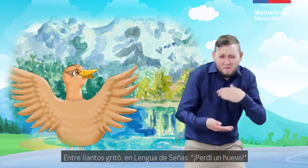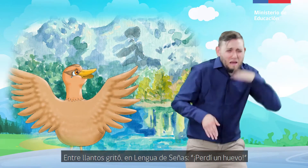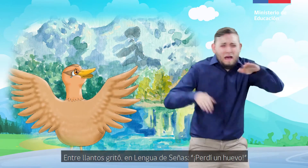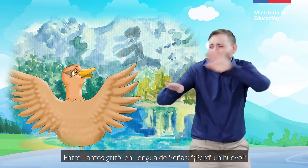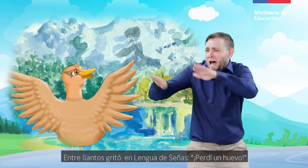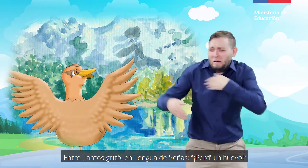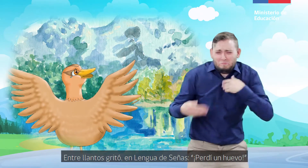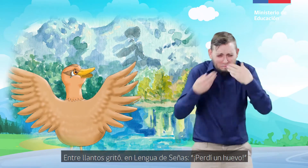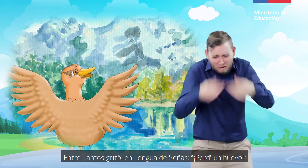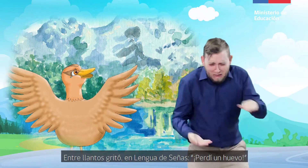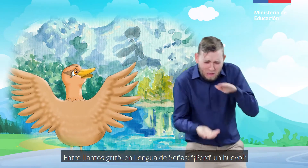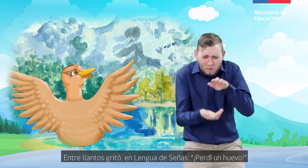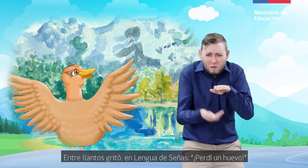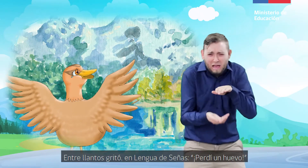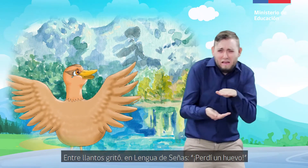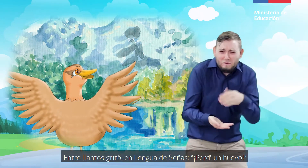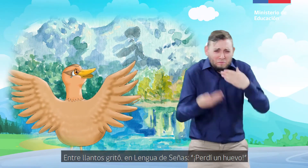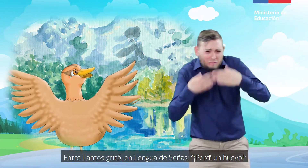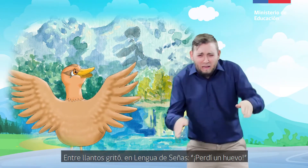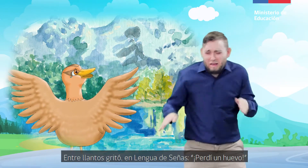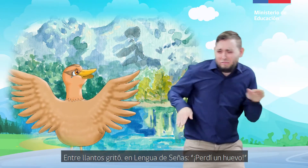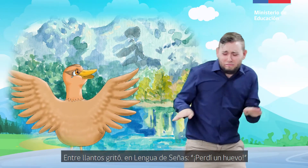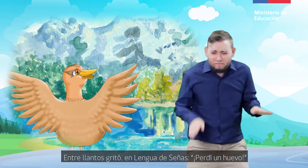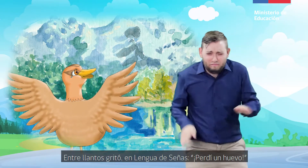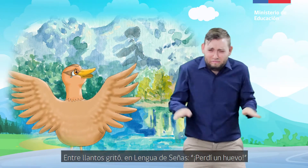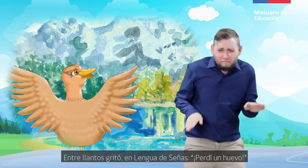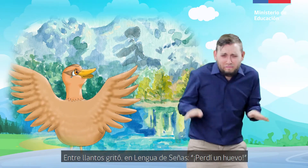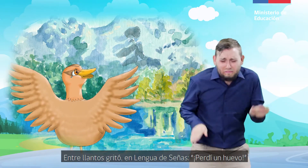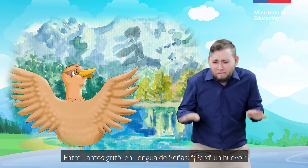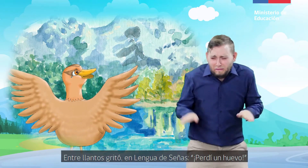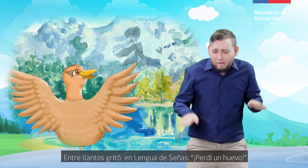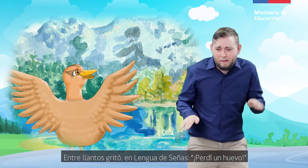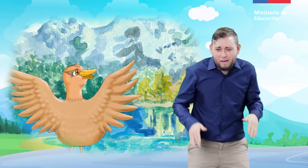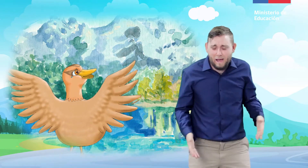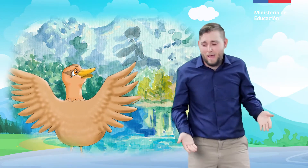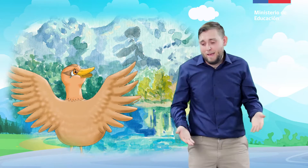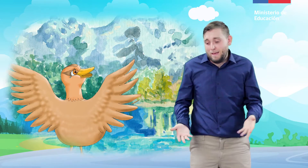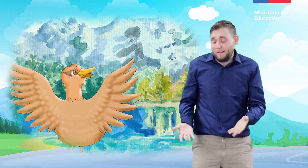Entre llantos gritó en lengua de señas, ¡perdí un huevo!